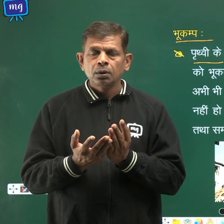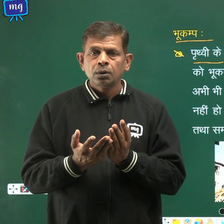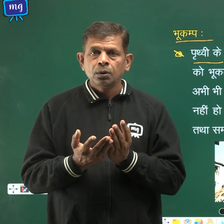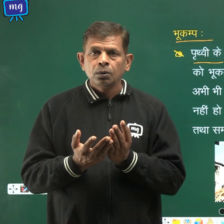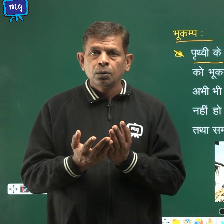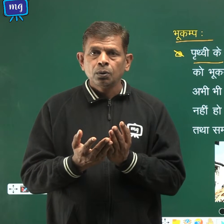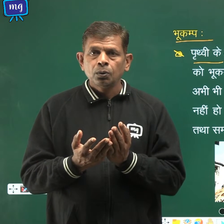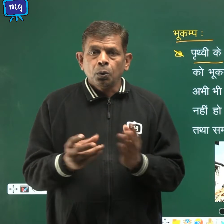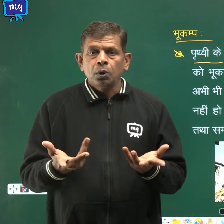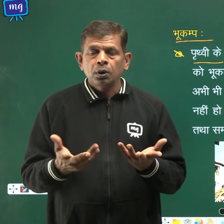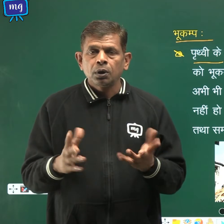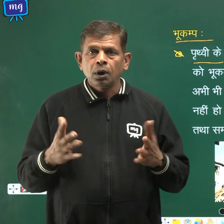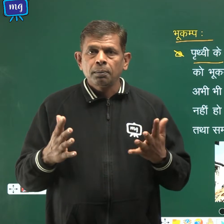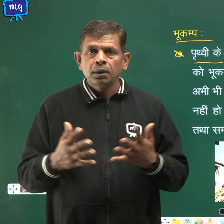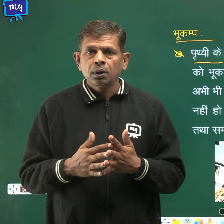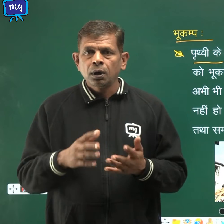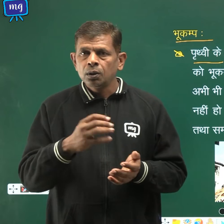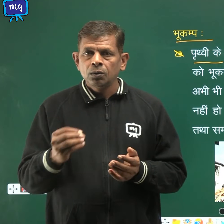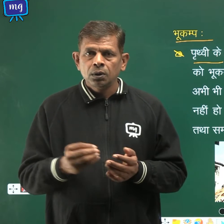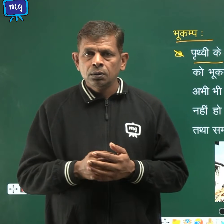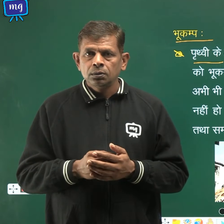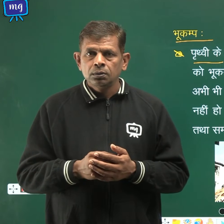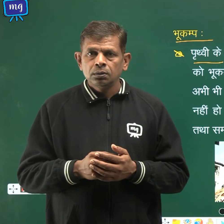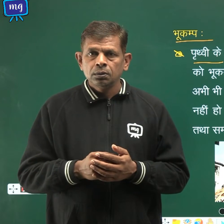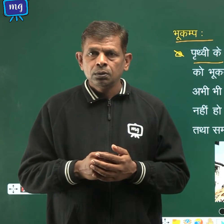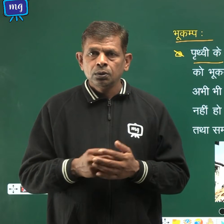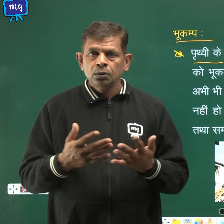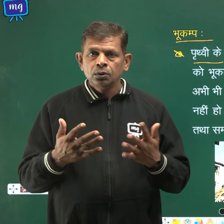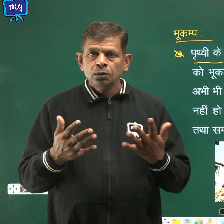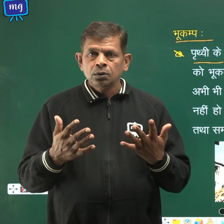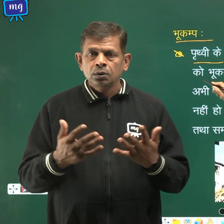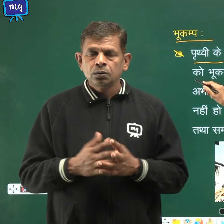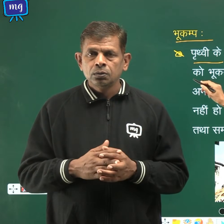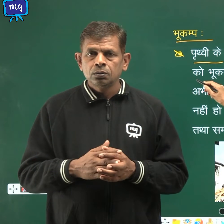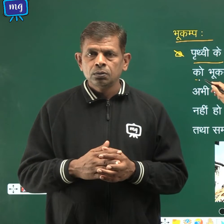अचानक कांपने अथवा थरथराने को